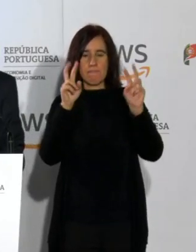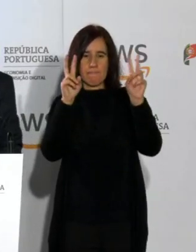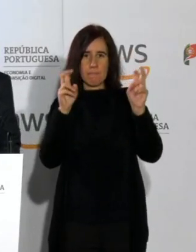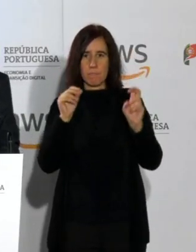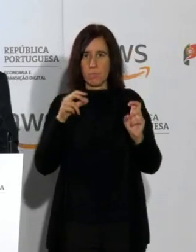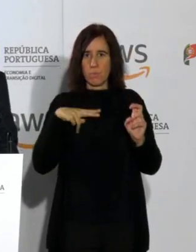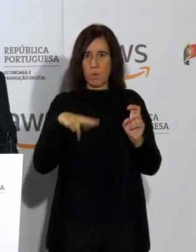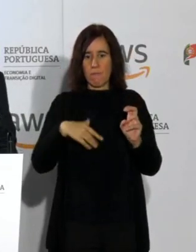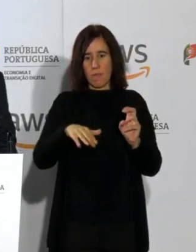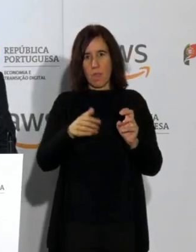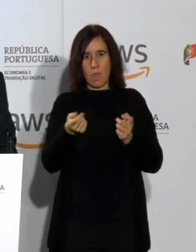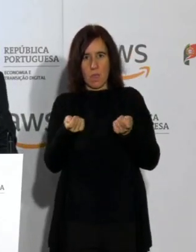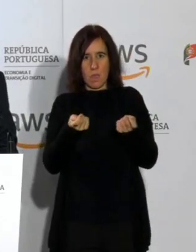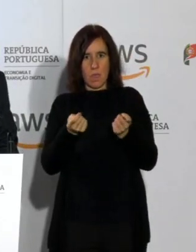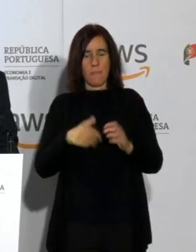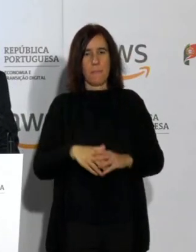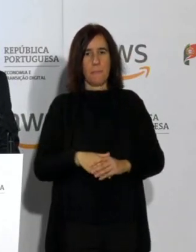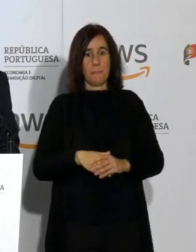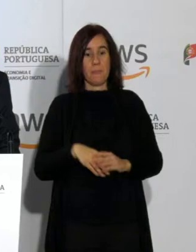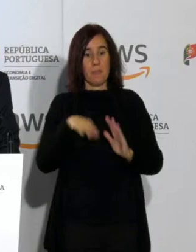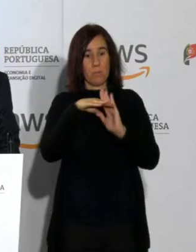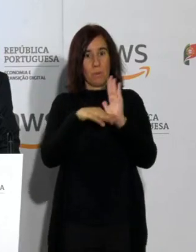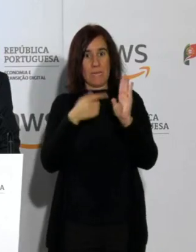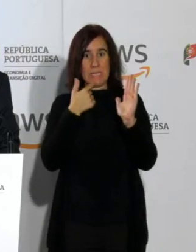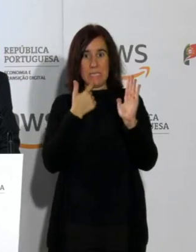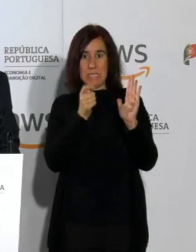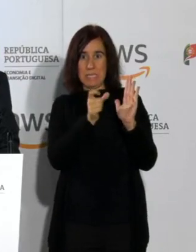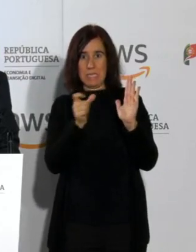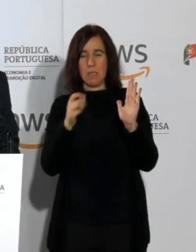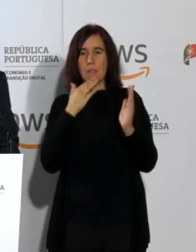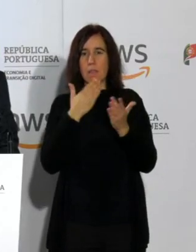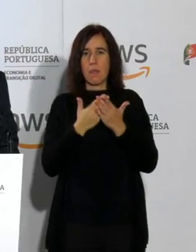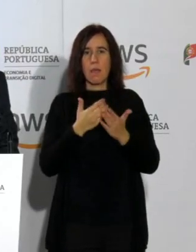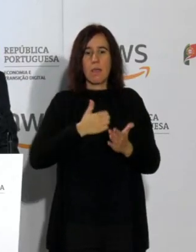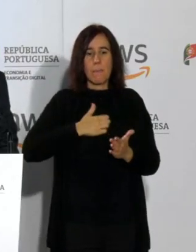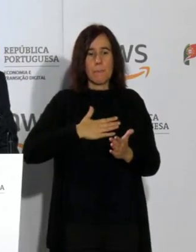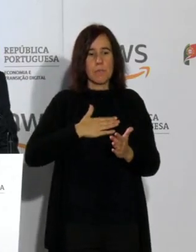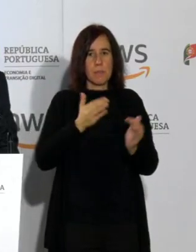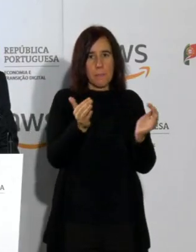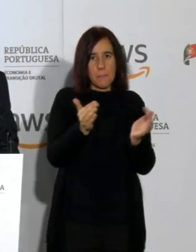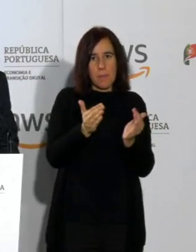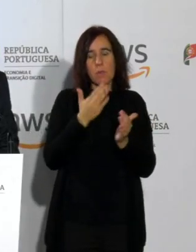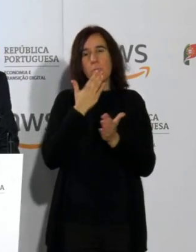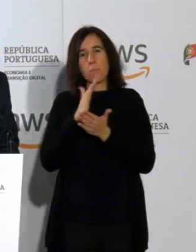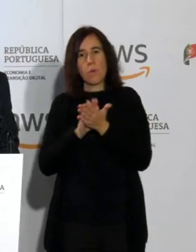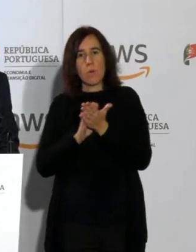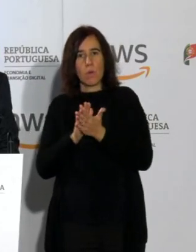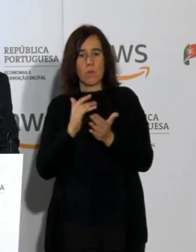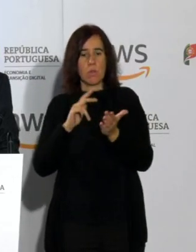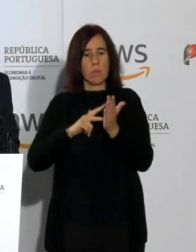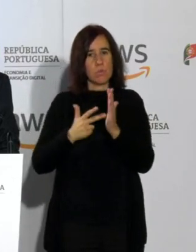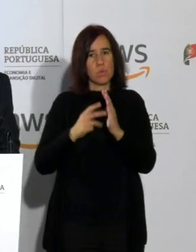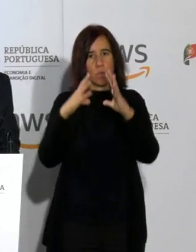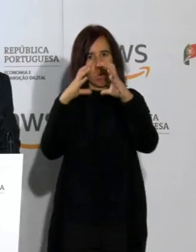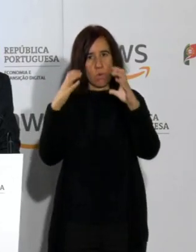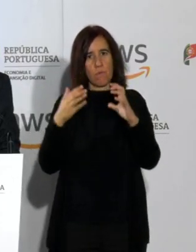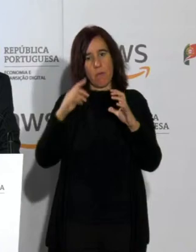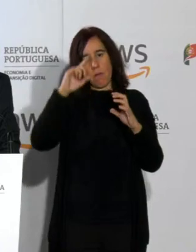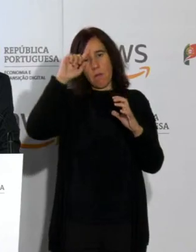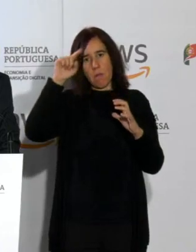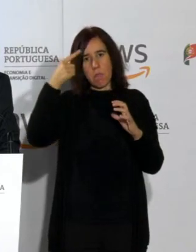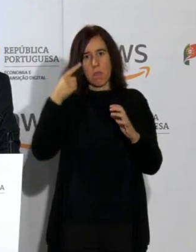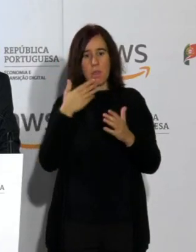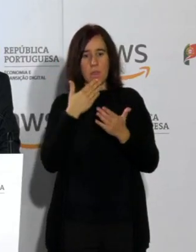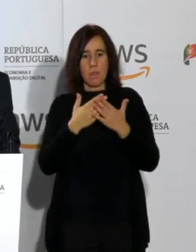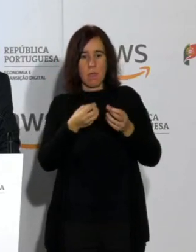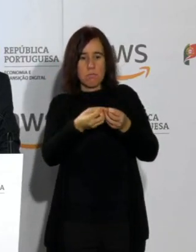Portugal. O programa AWS Cloud Start permite pequenas empresas tirem proveito da inovadora tecnologia em nuvem da AWS para acelerar o seu